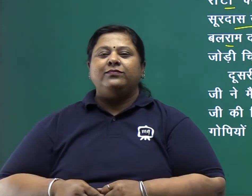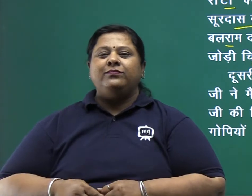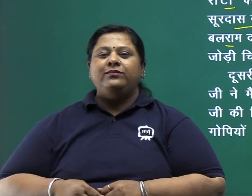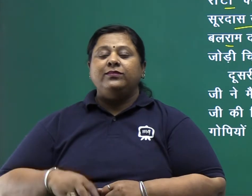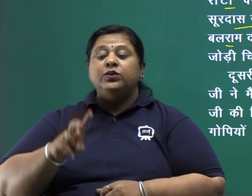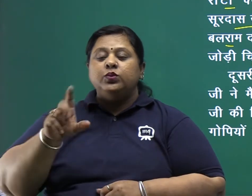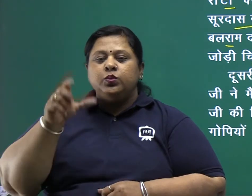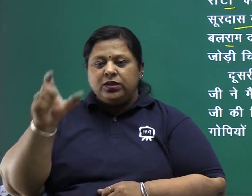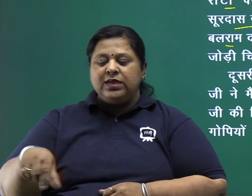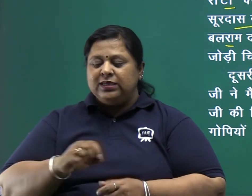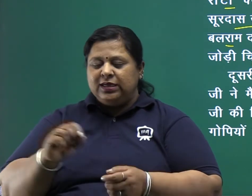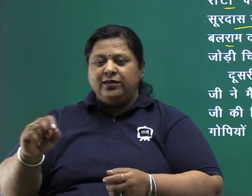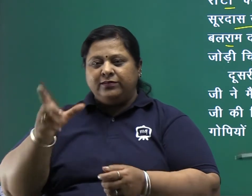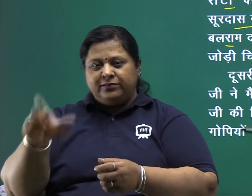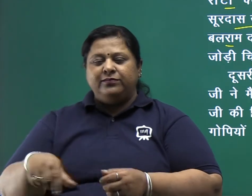सूरदास जी ने